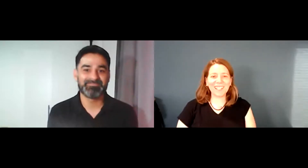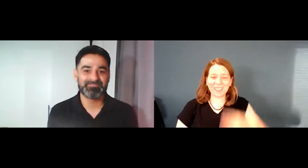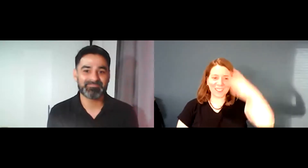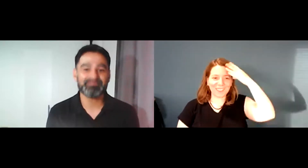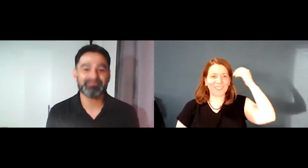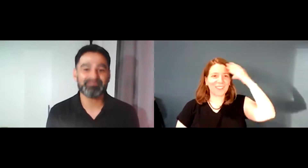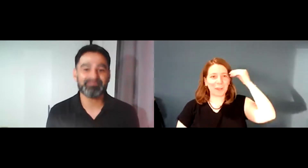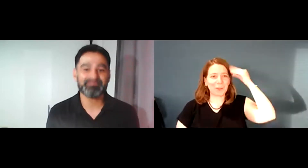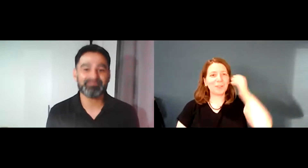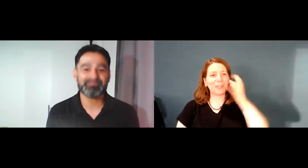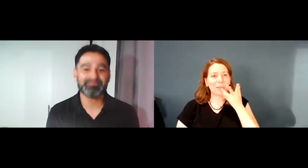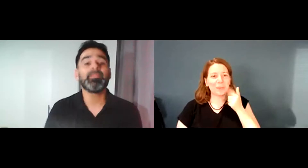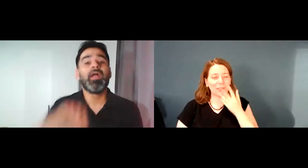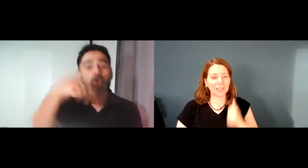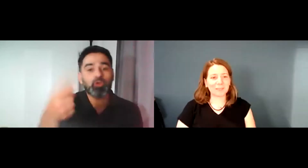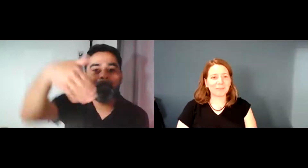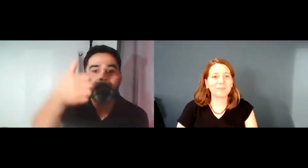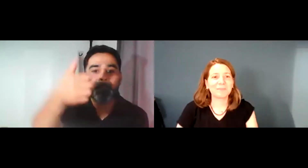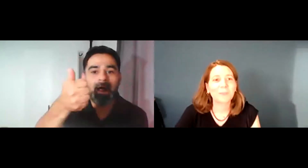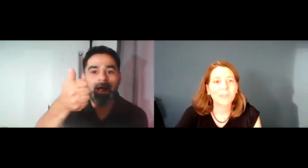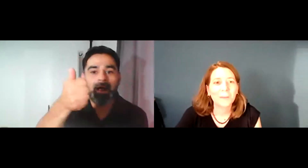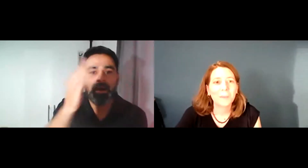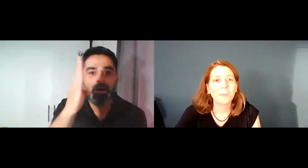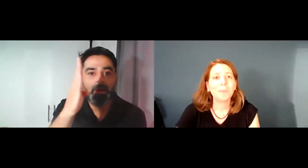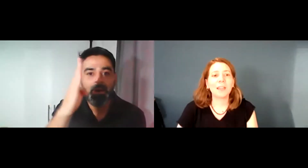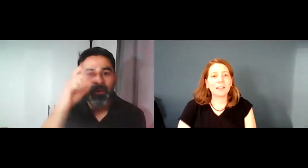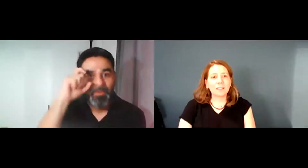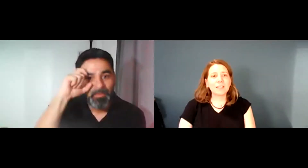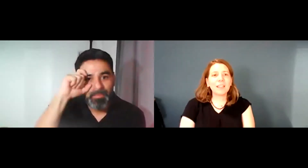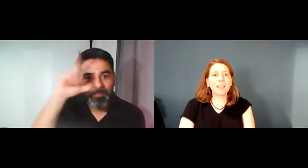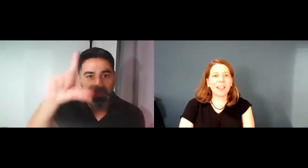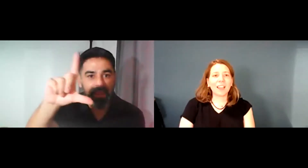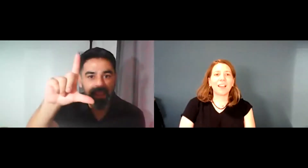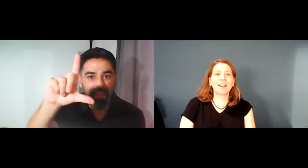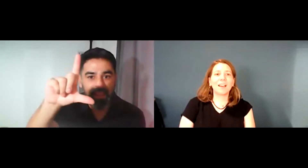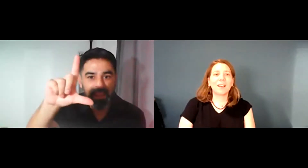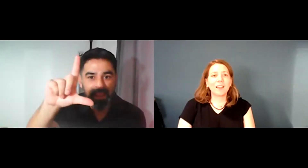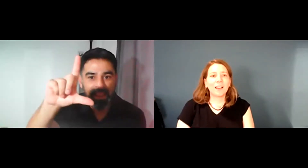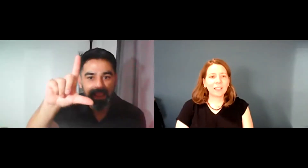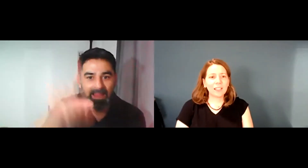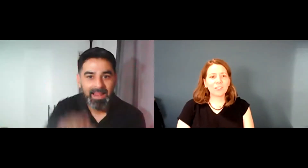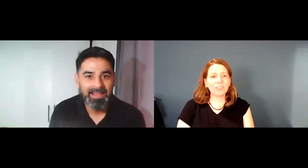¡Qué lindo! Me gusta. Bien, sigue. ¿A quién me topó ahí?